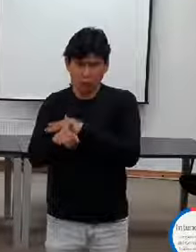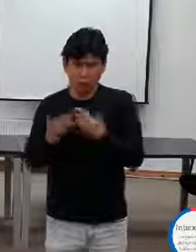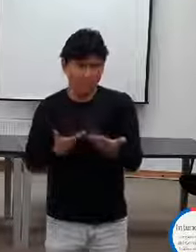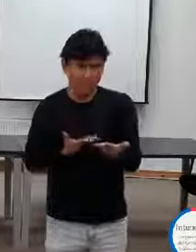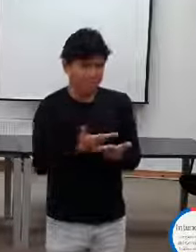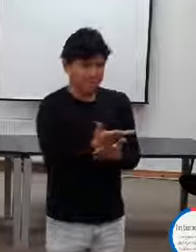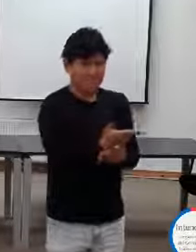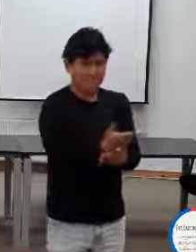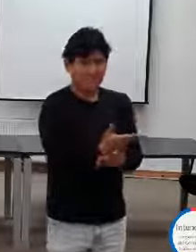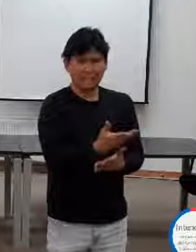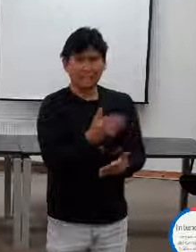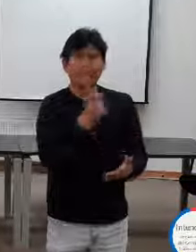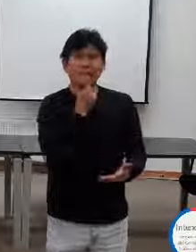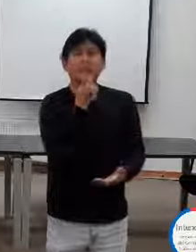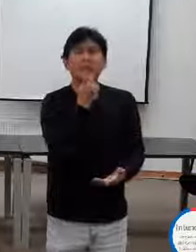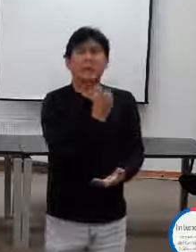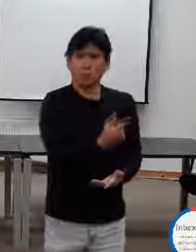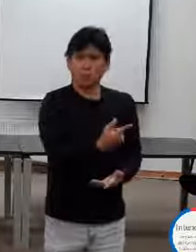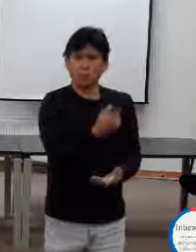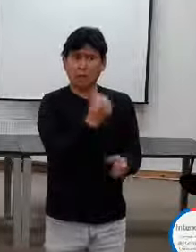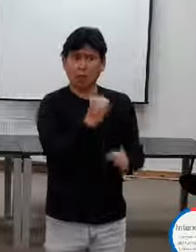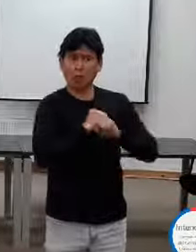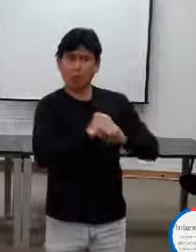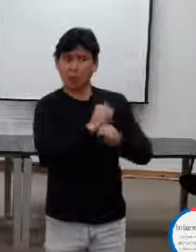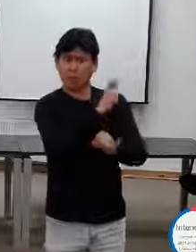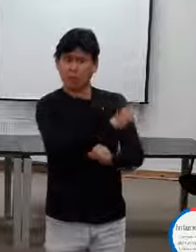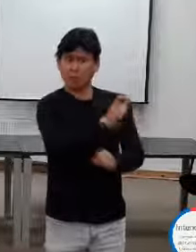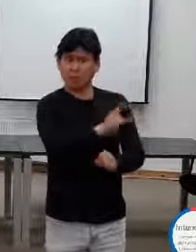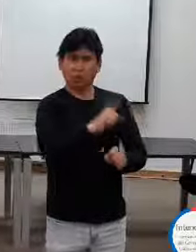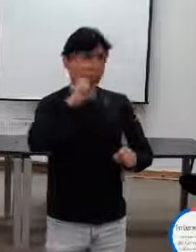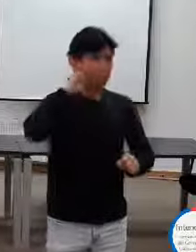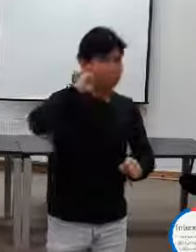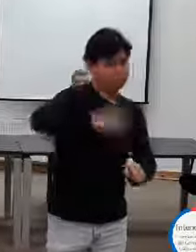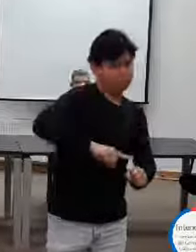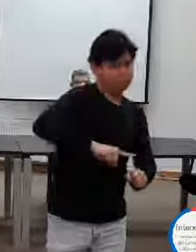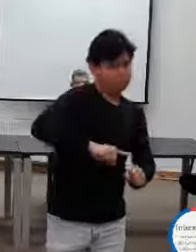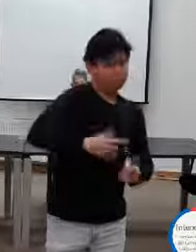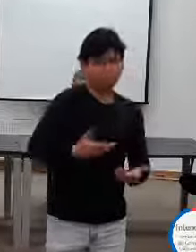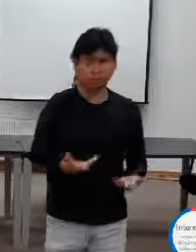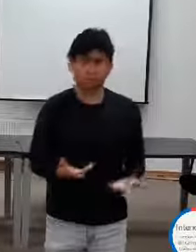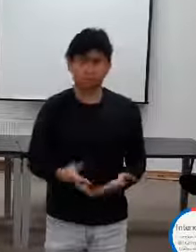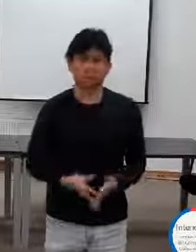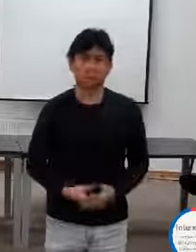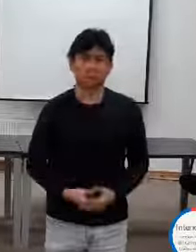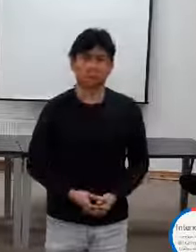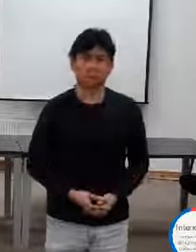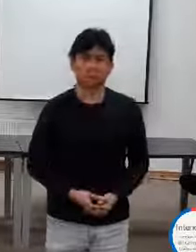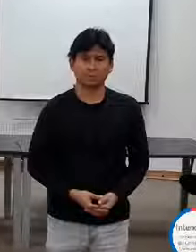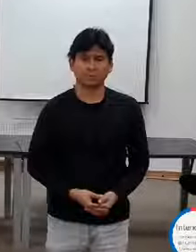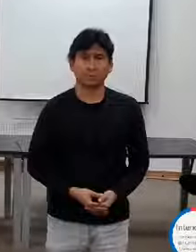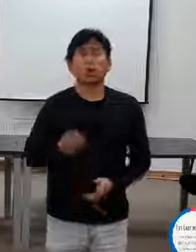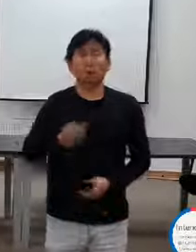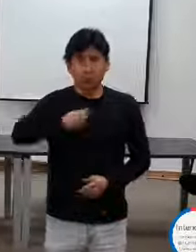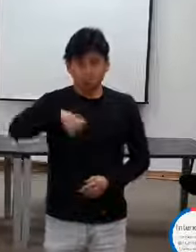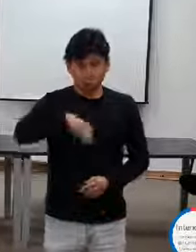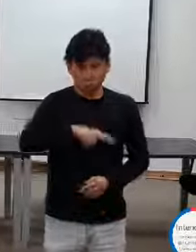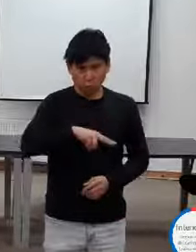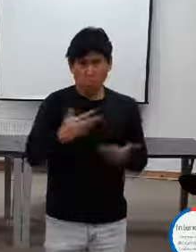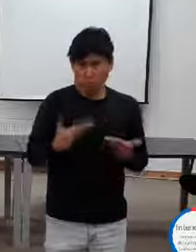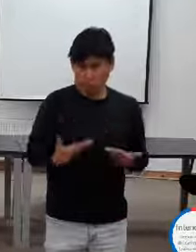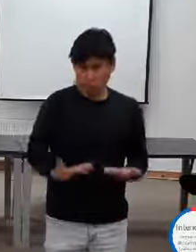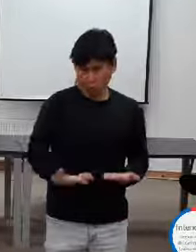algún tipo de querella contra estas personas que no adoptan las medidas que han sido destinadas por parte de la autoridad? A ver, nosotros en